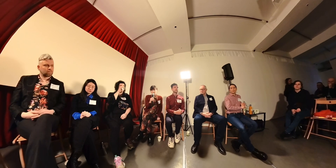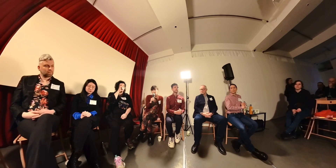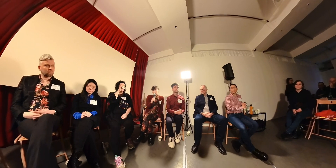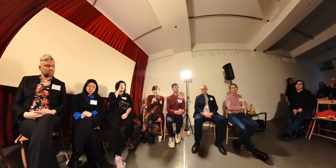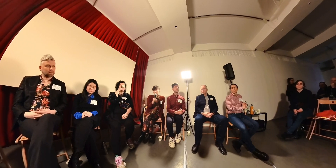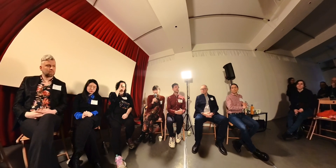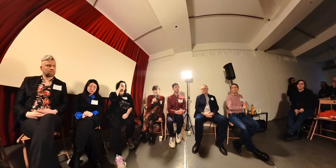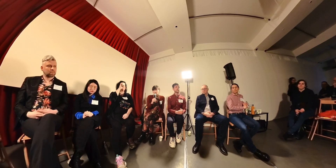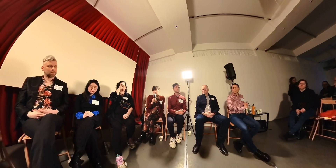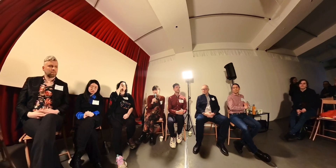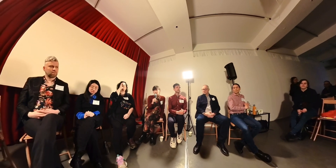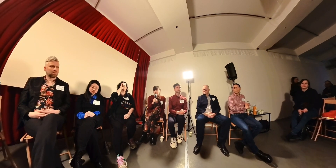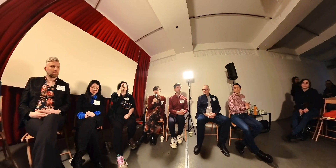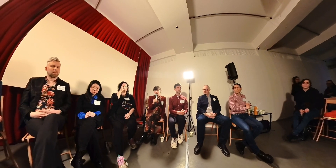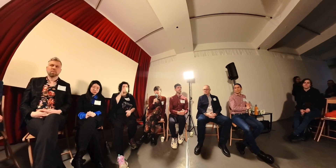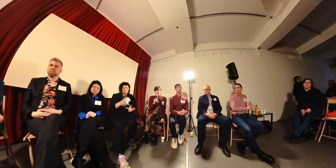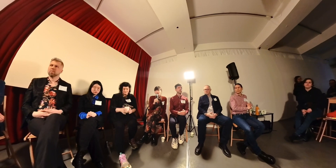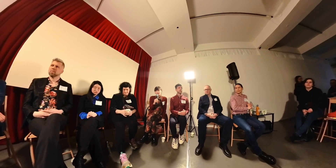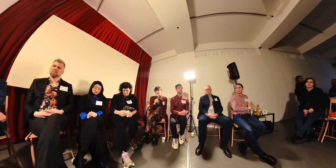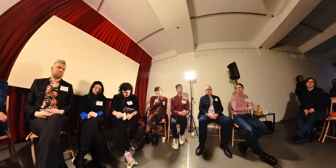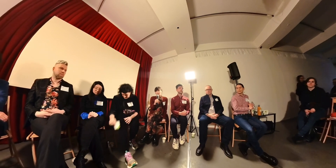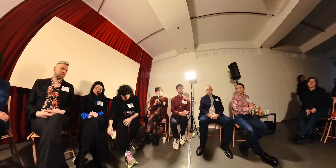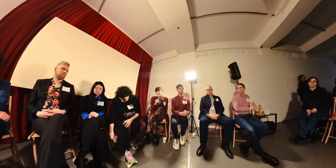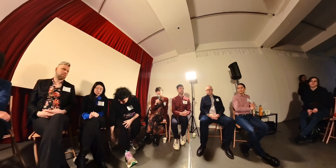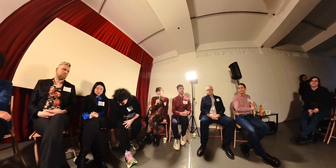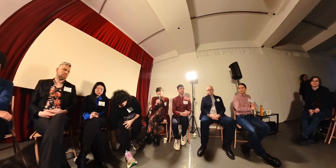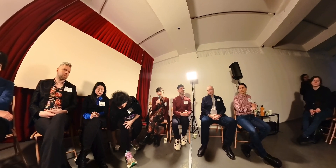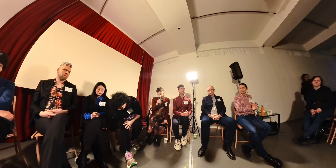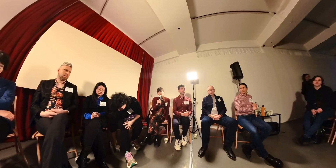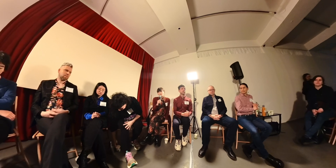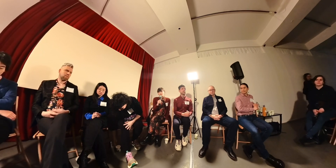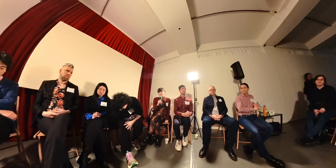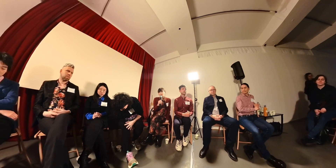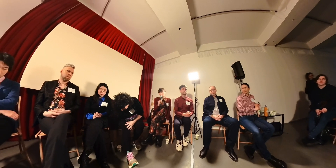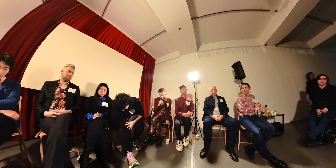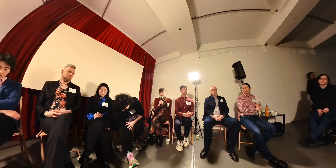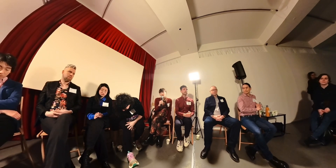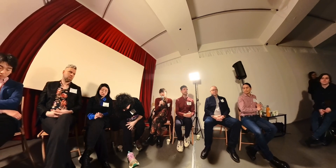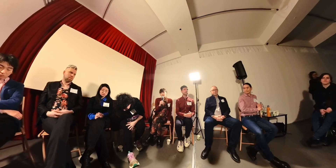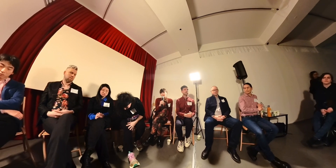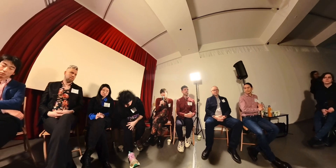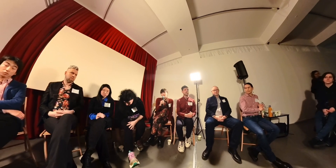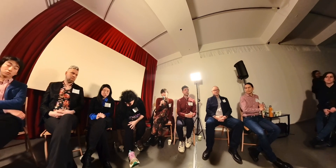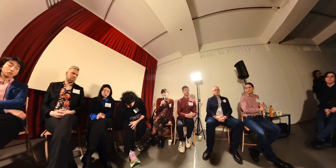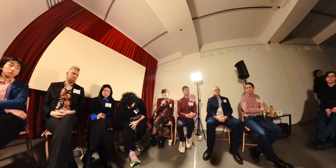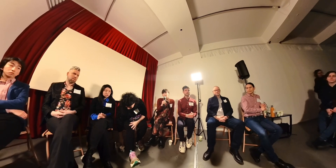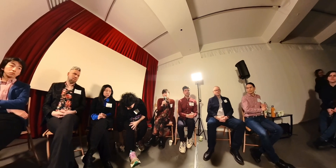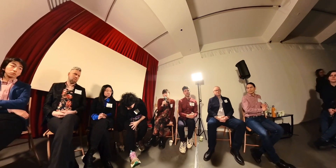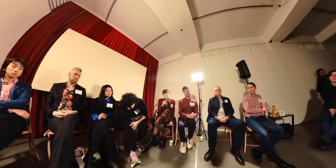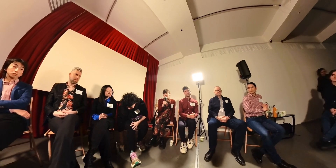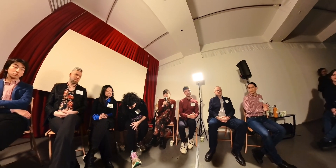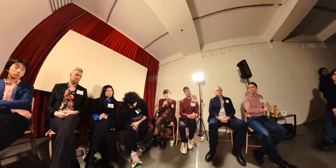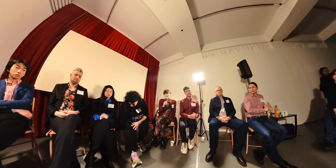odehrávat celý ten scénář. A vzhledem k tomu, že já jsem totiž měla, to bylo původní zadání